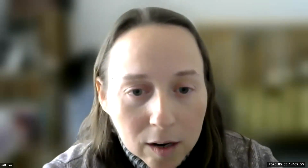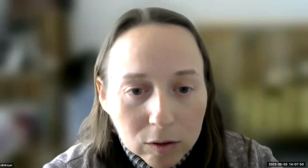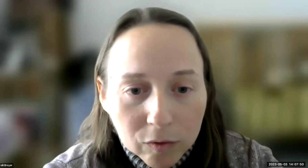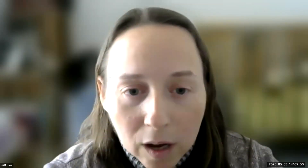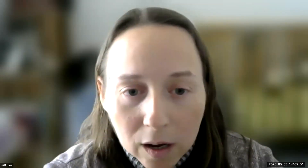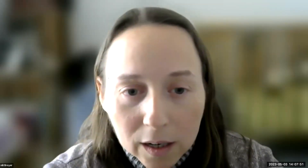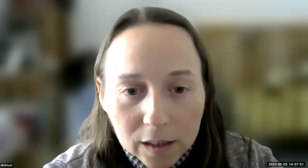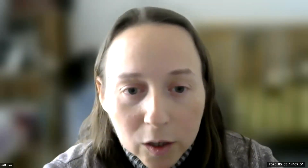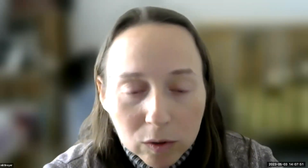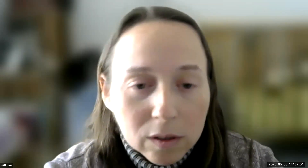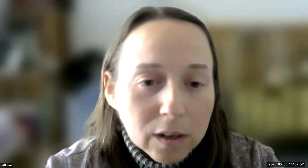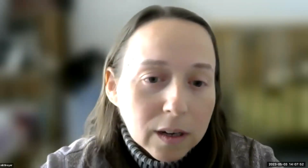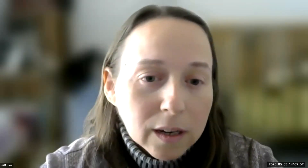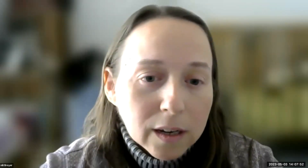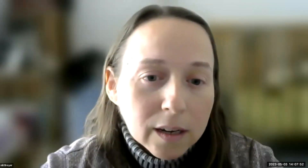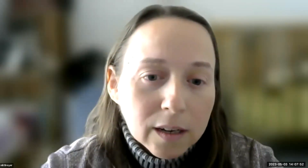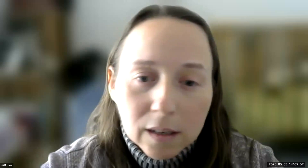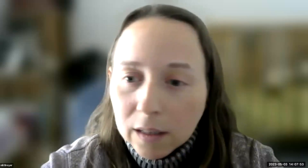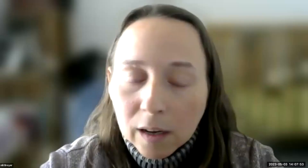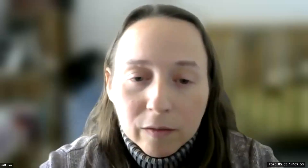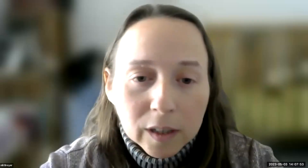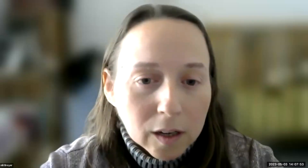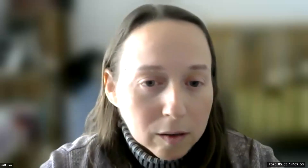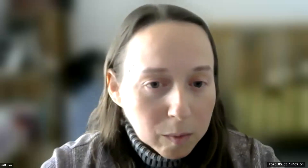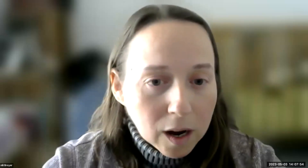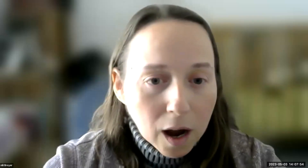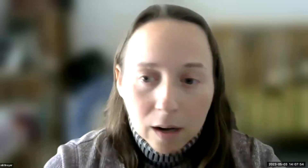אנחנו נפתח לדיון איתכם ואיתכם עם הקהל